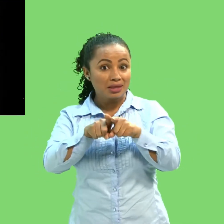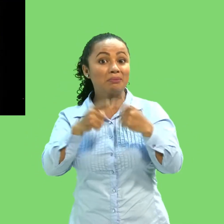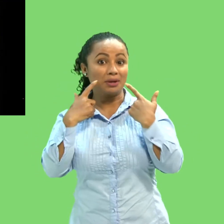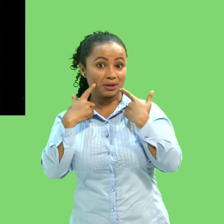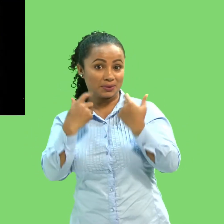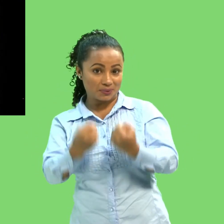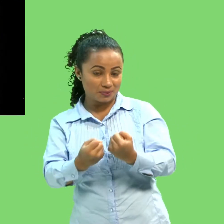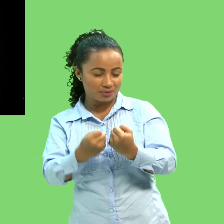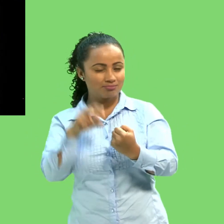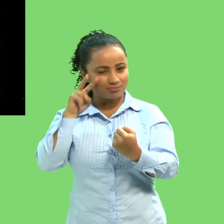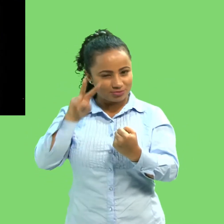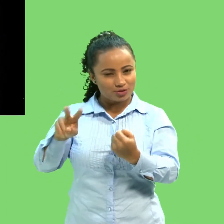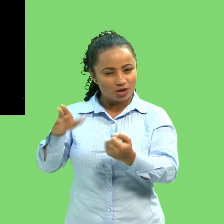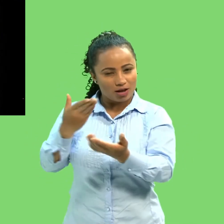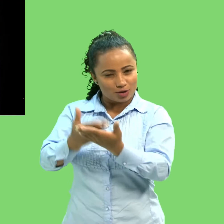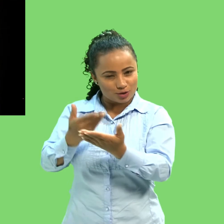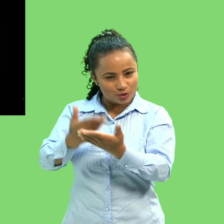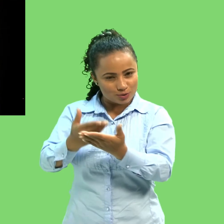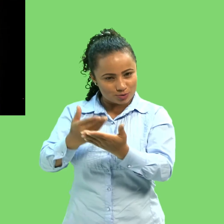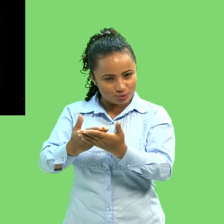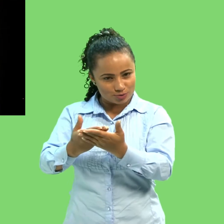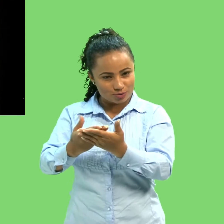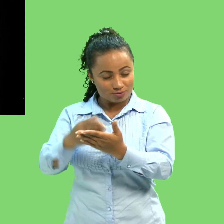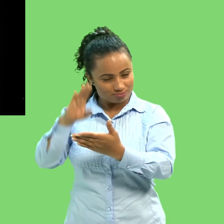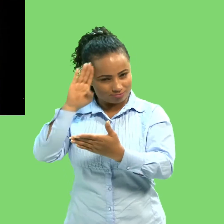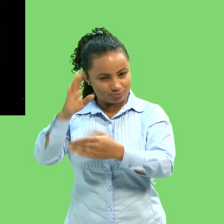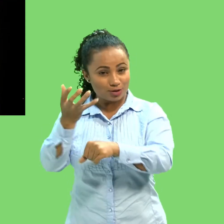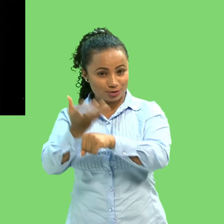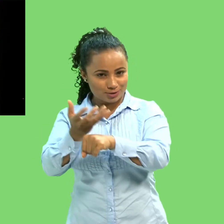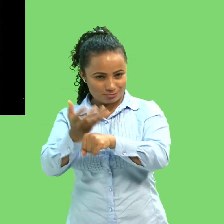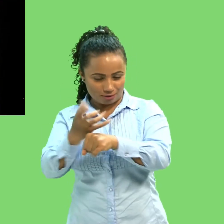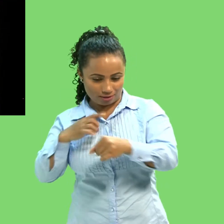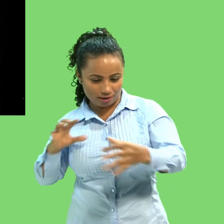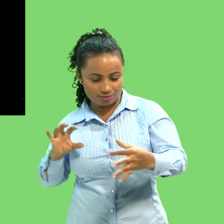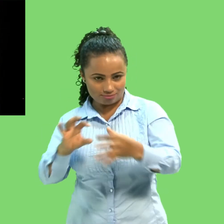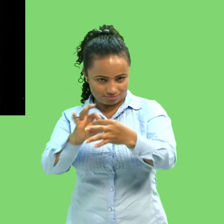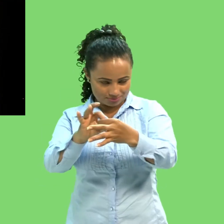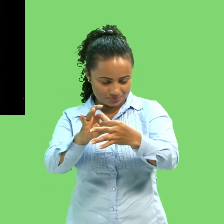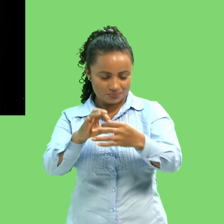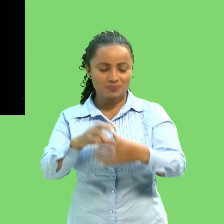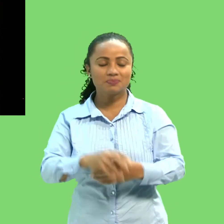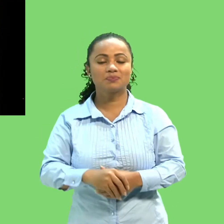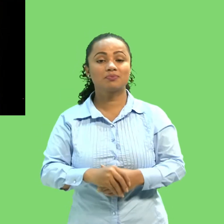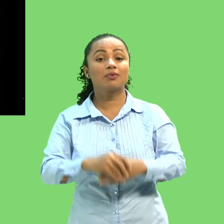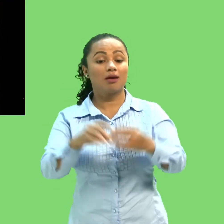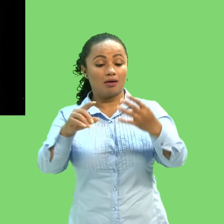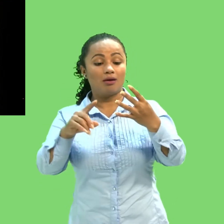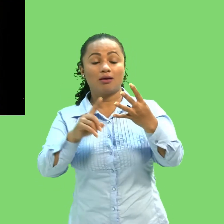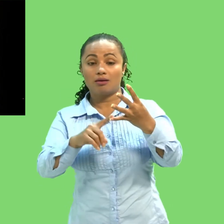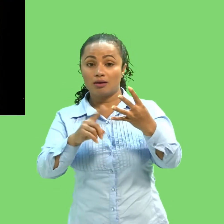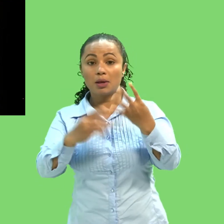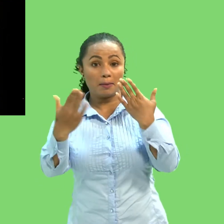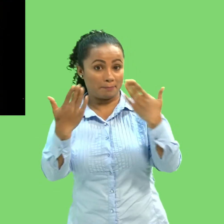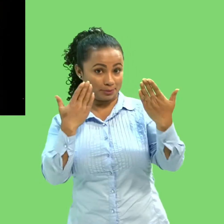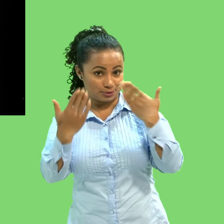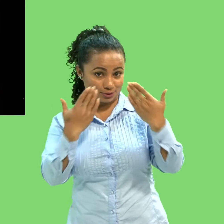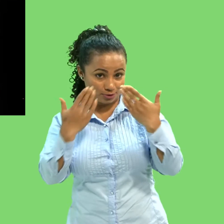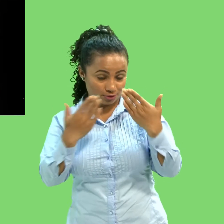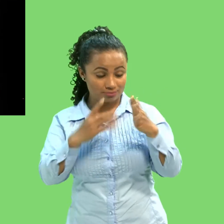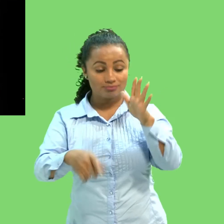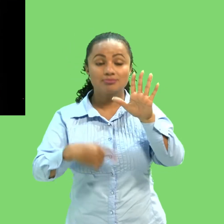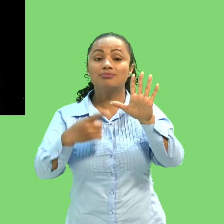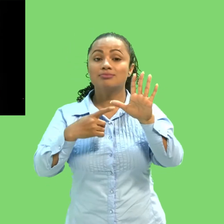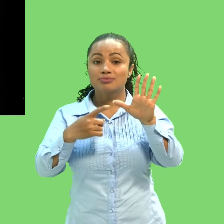vimos anteriormente, né, como uma das principais disciplinas que estão realmente ligadas à linguística aplicada, a psicologia e também